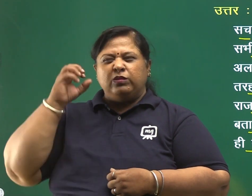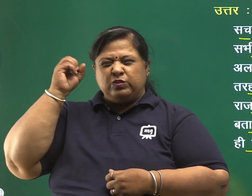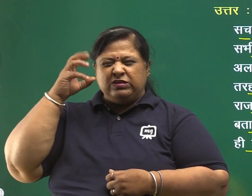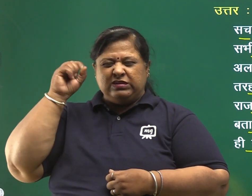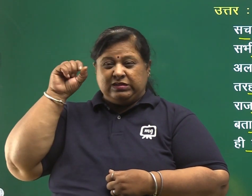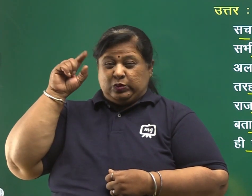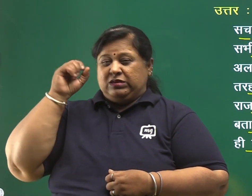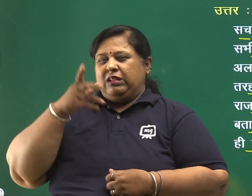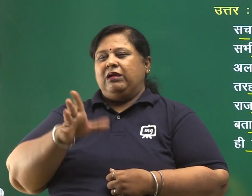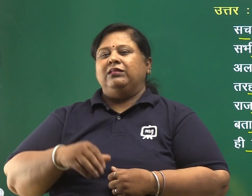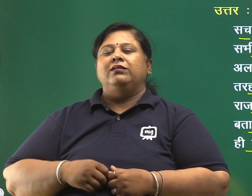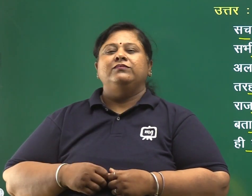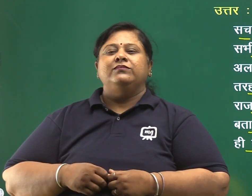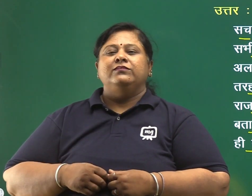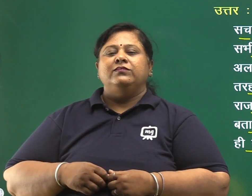कूदने लगा।